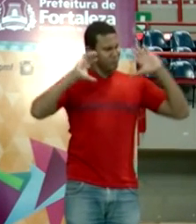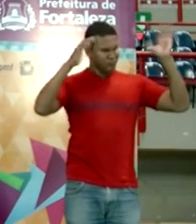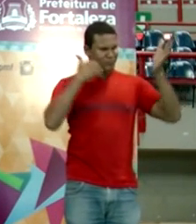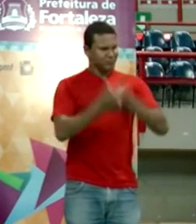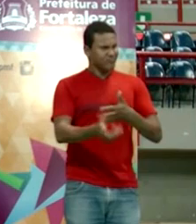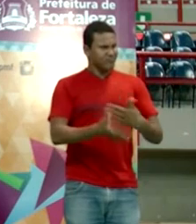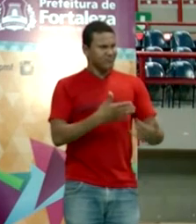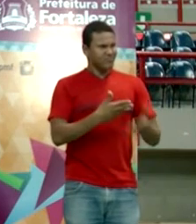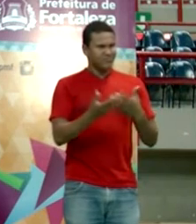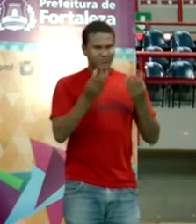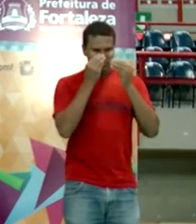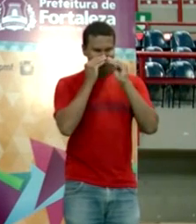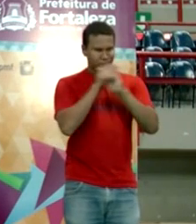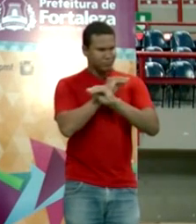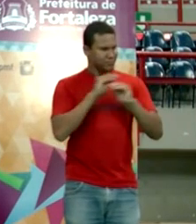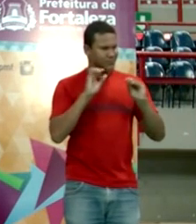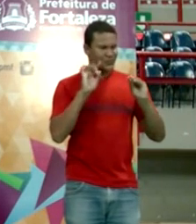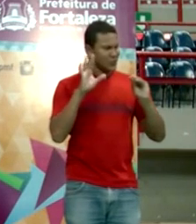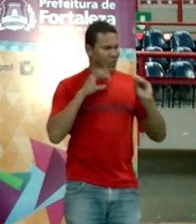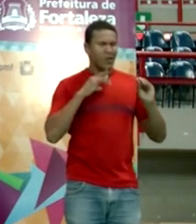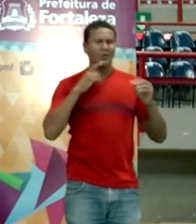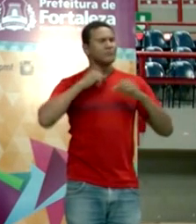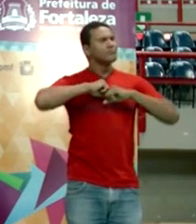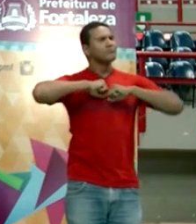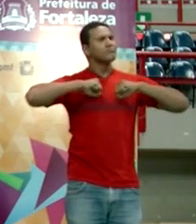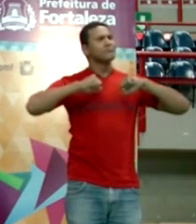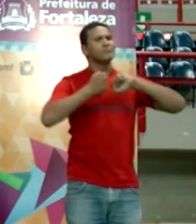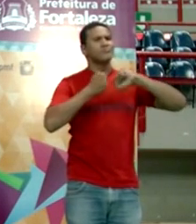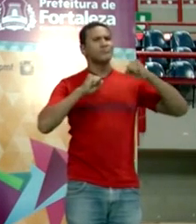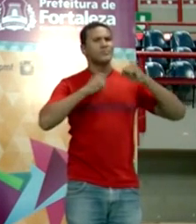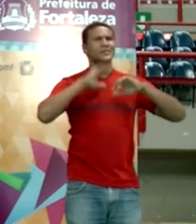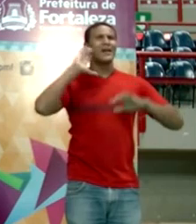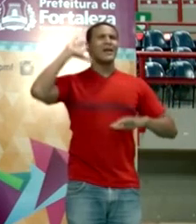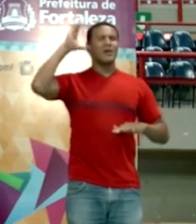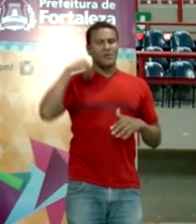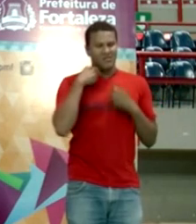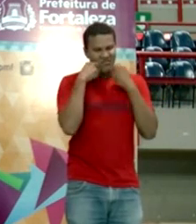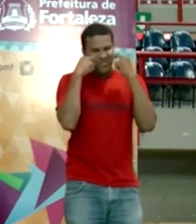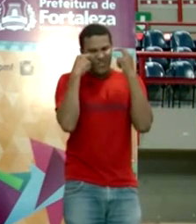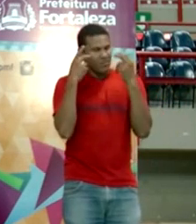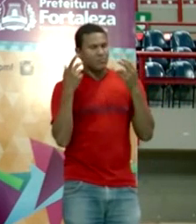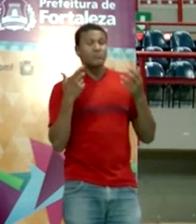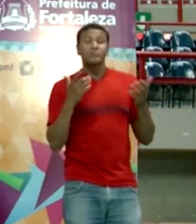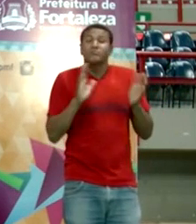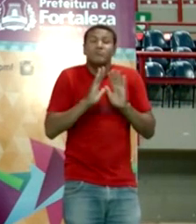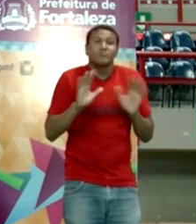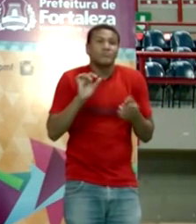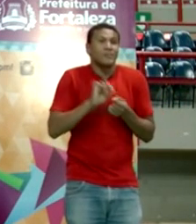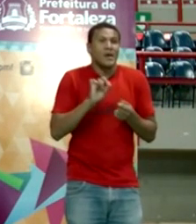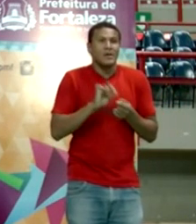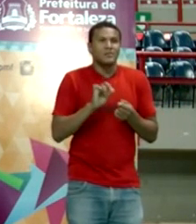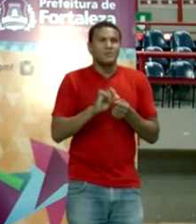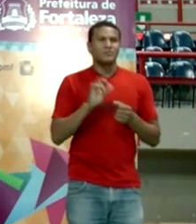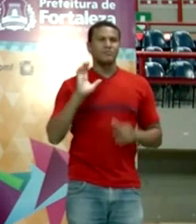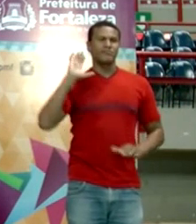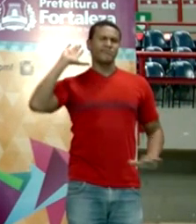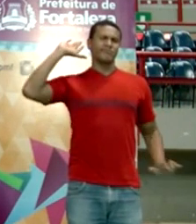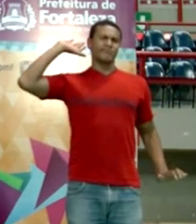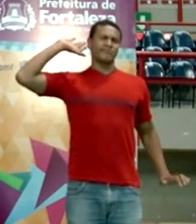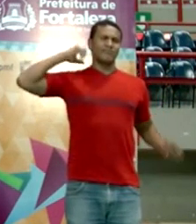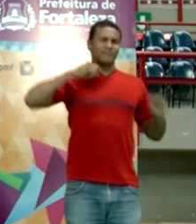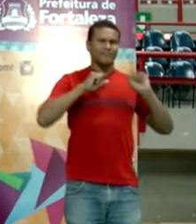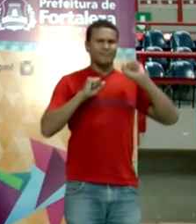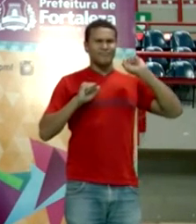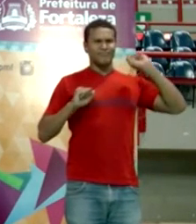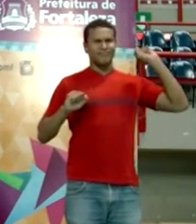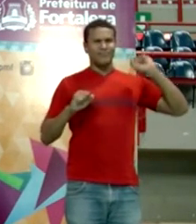sala, alonga, assim, ó. Aí eu tenho vergonha, meu filho, faça. Tá. Quando